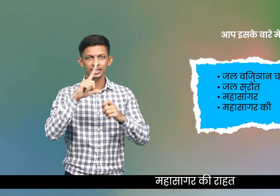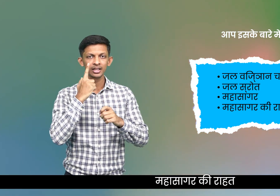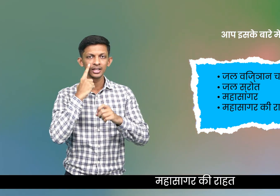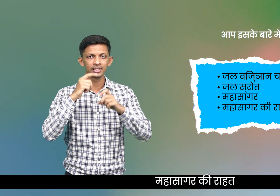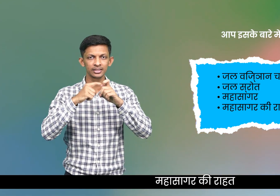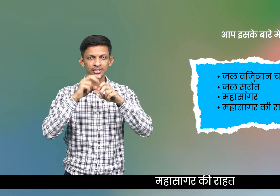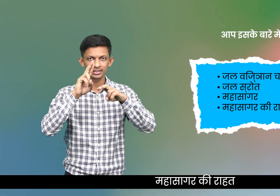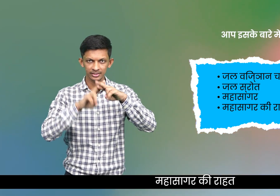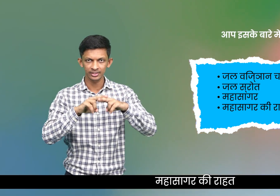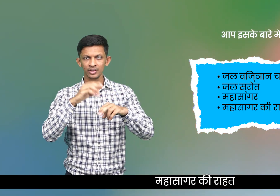महासागर की राहत,